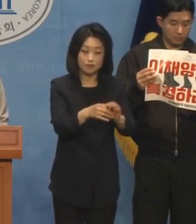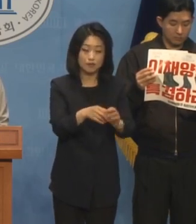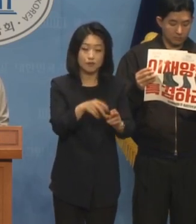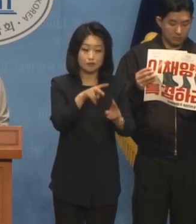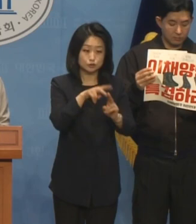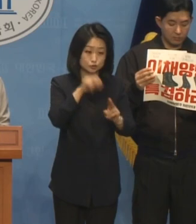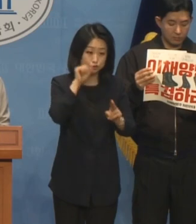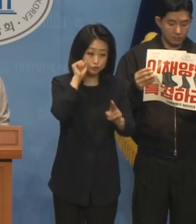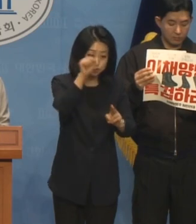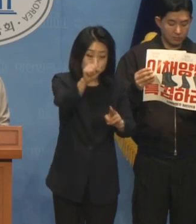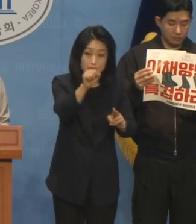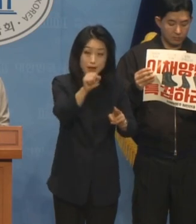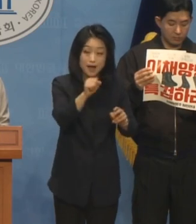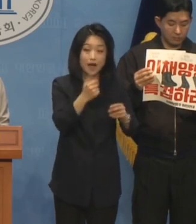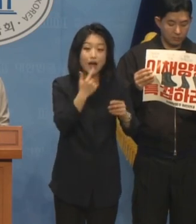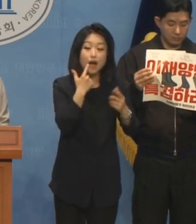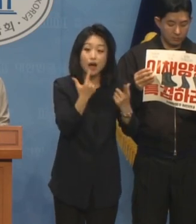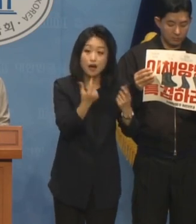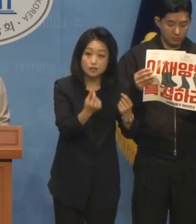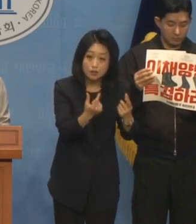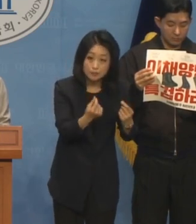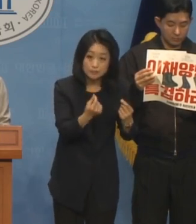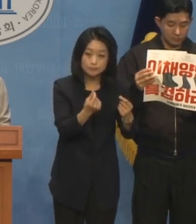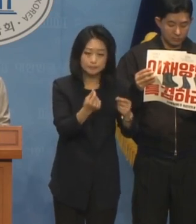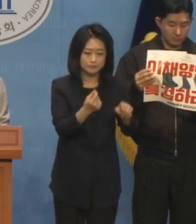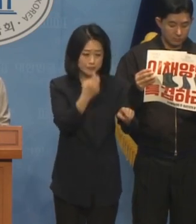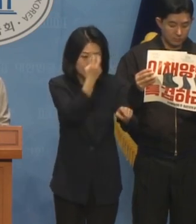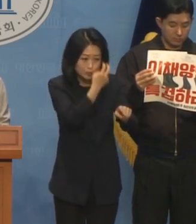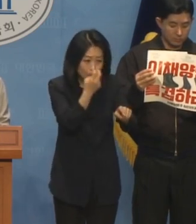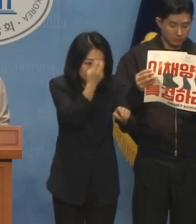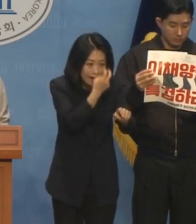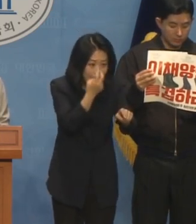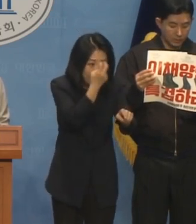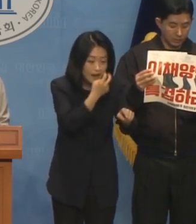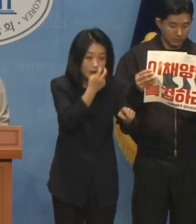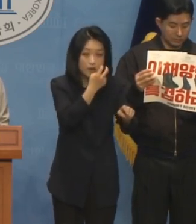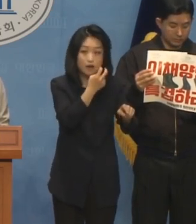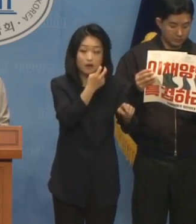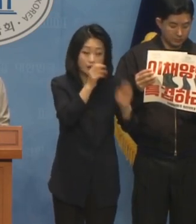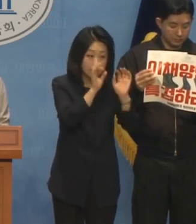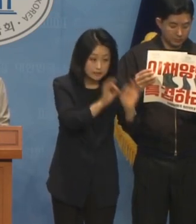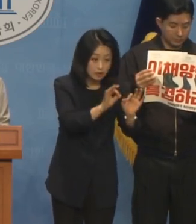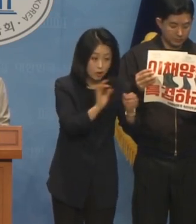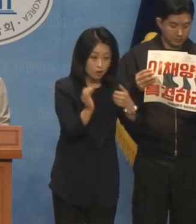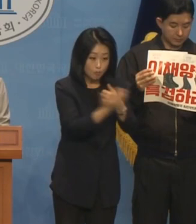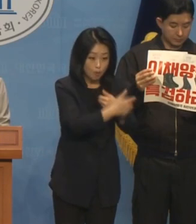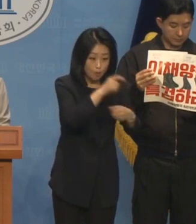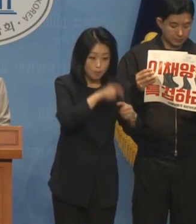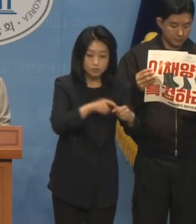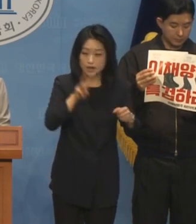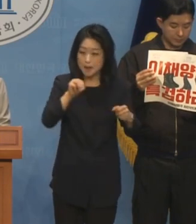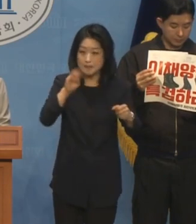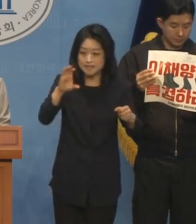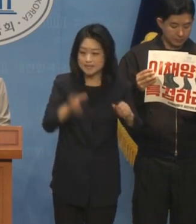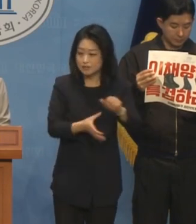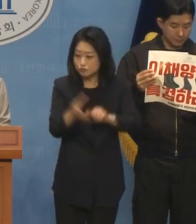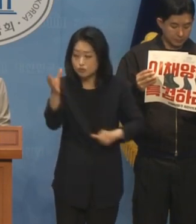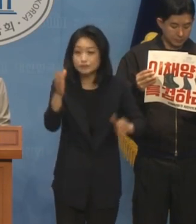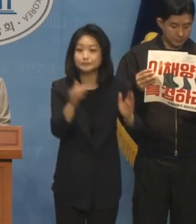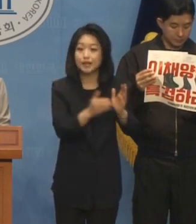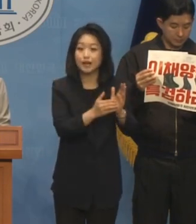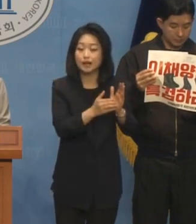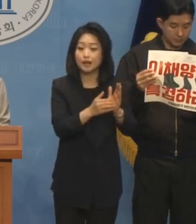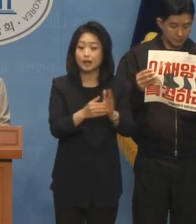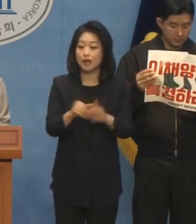말도 안 되는 불공정 편파 심의로 MBC 죽이기 심의위원회가 됐습니다 언론의 자유